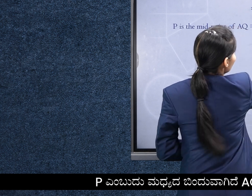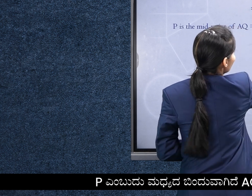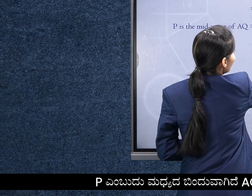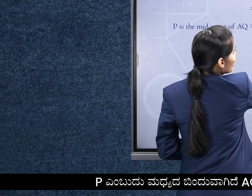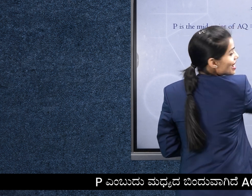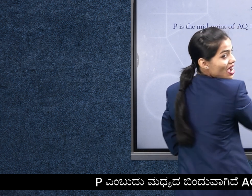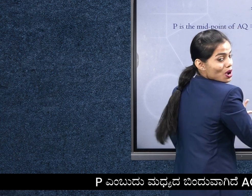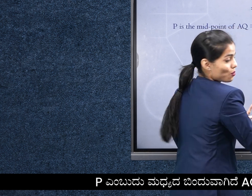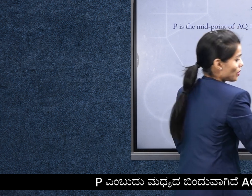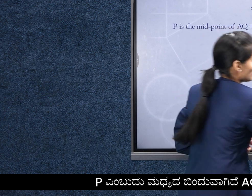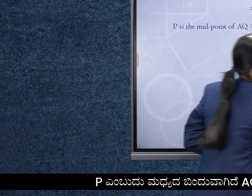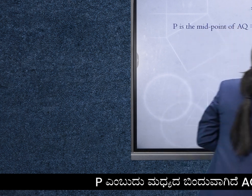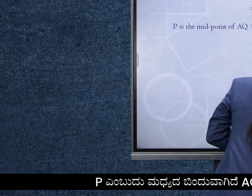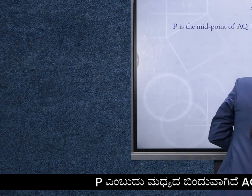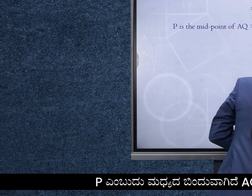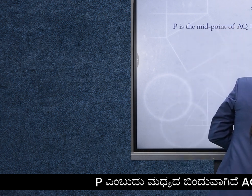+ 6/2.